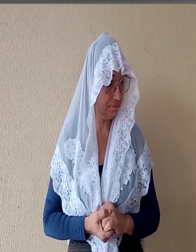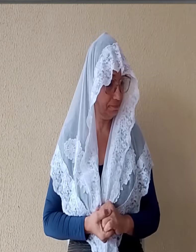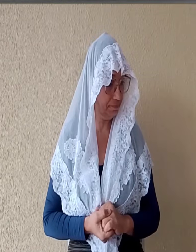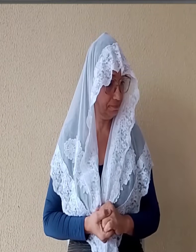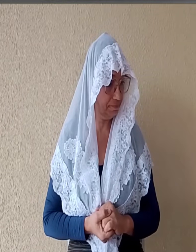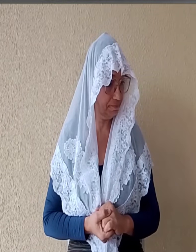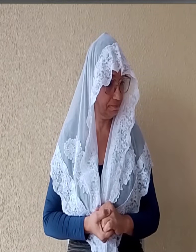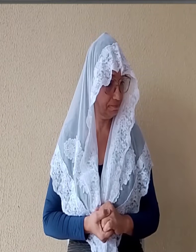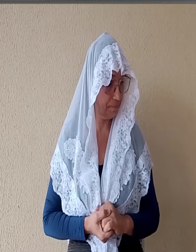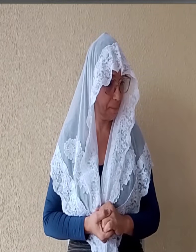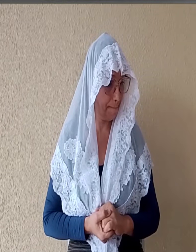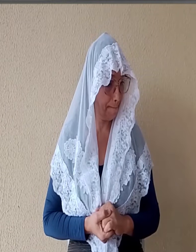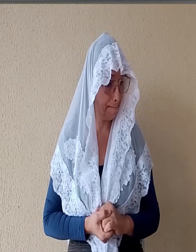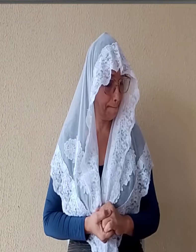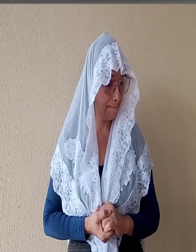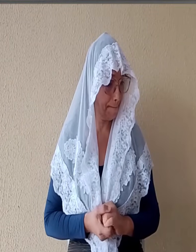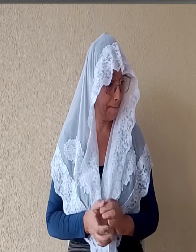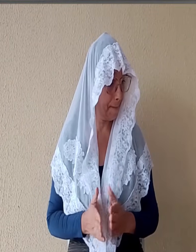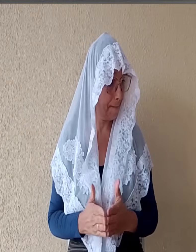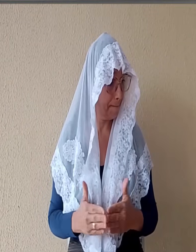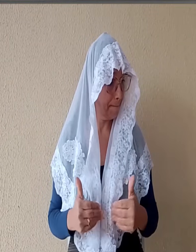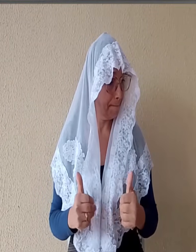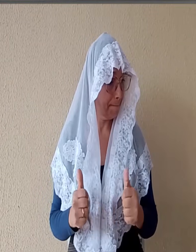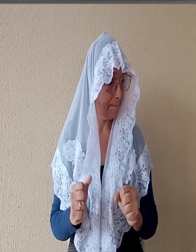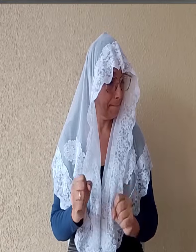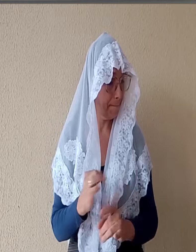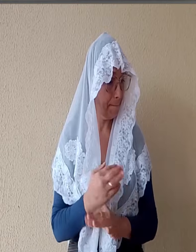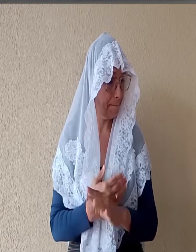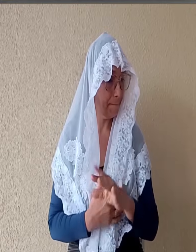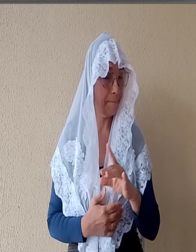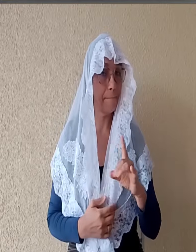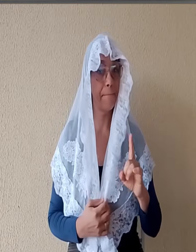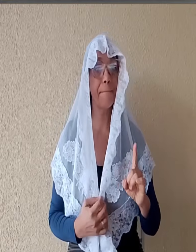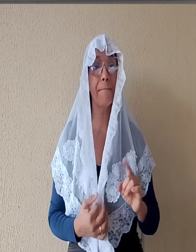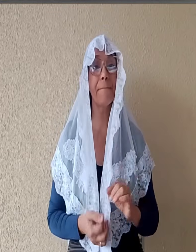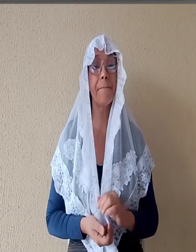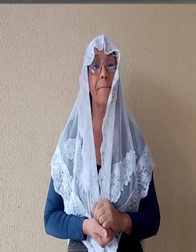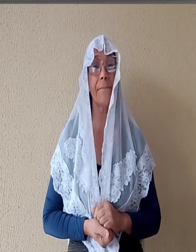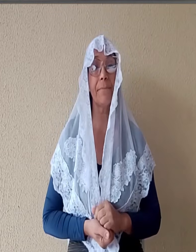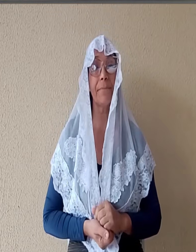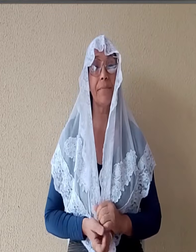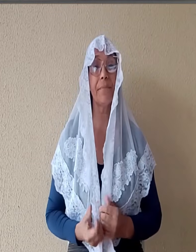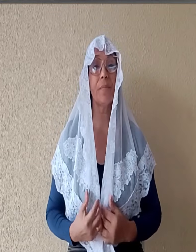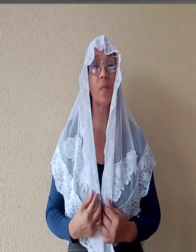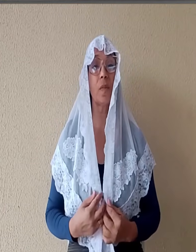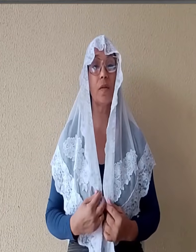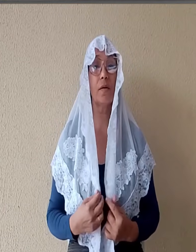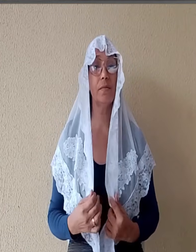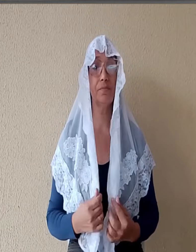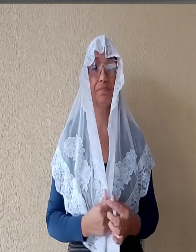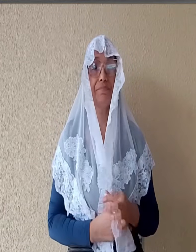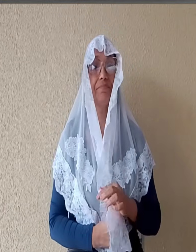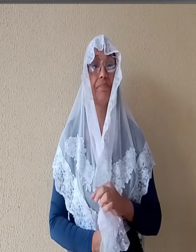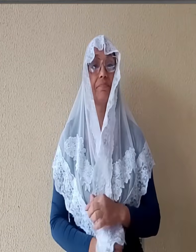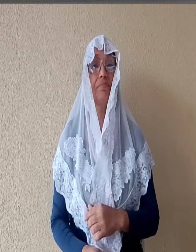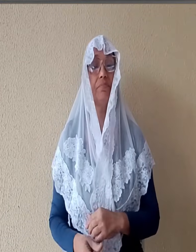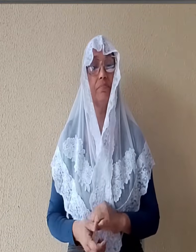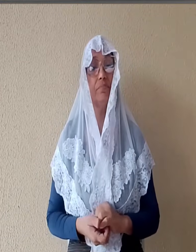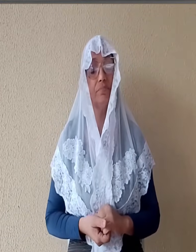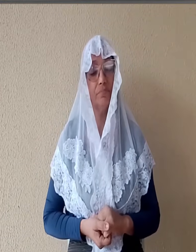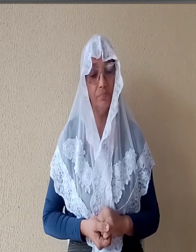Ele era da 10ª linhagem do sacerdócio. Ele era da 10ª linhagem. Olha o que